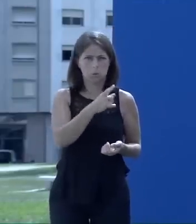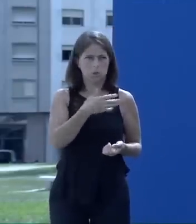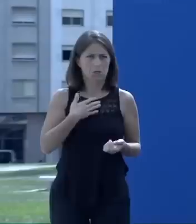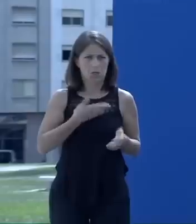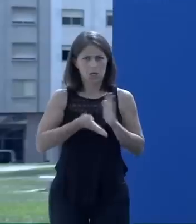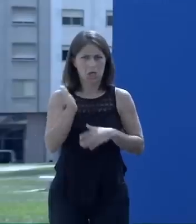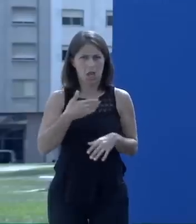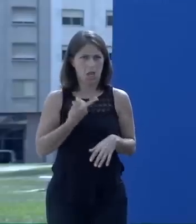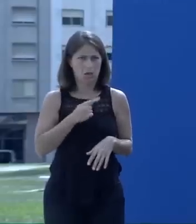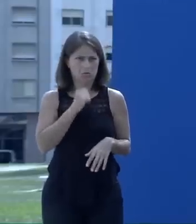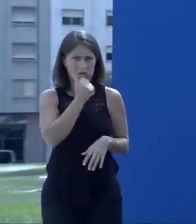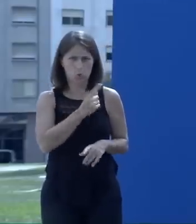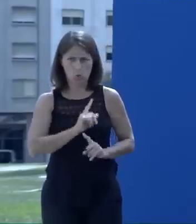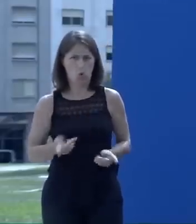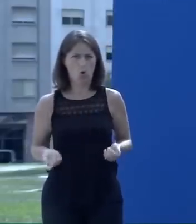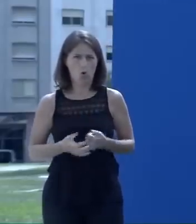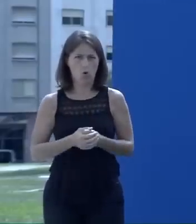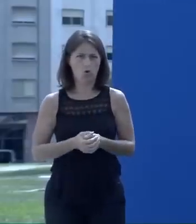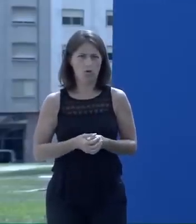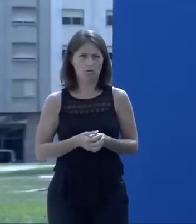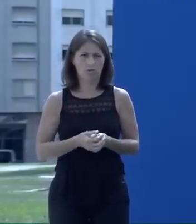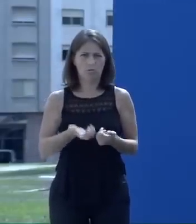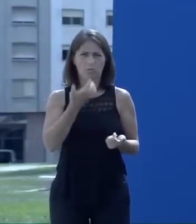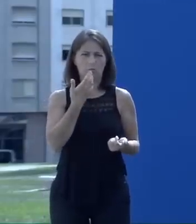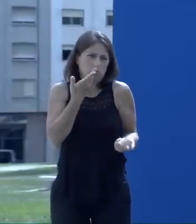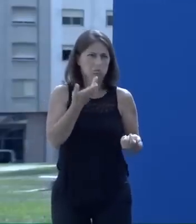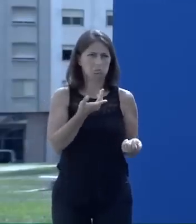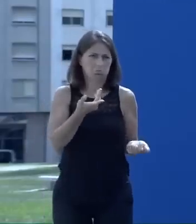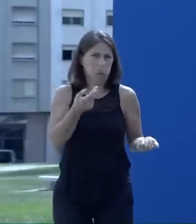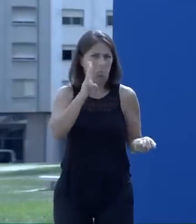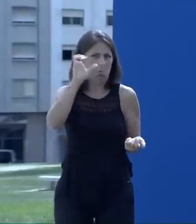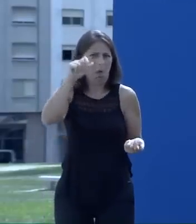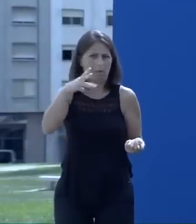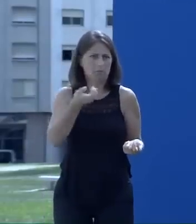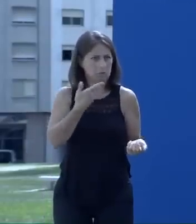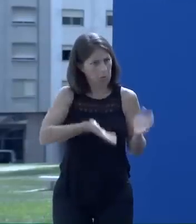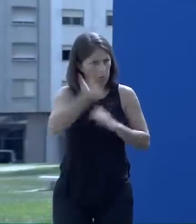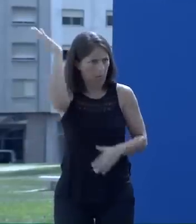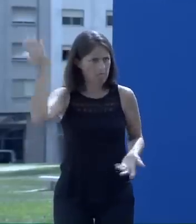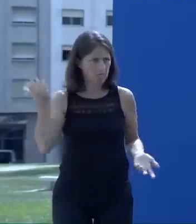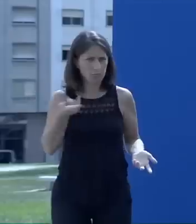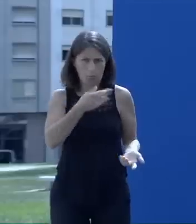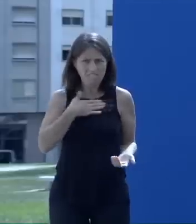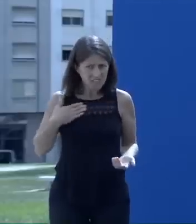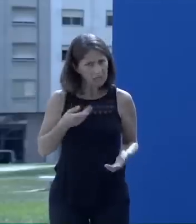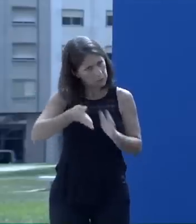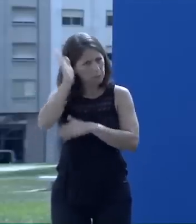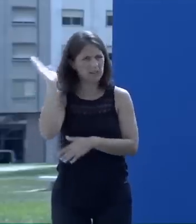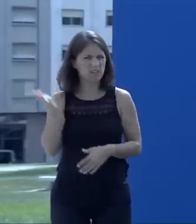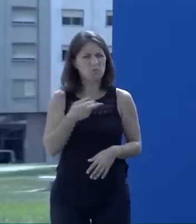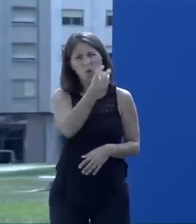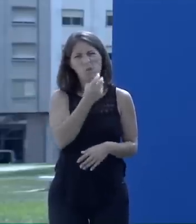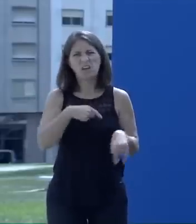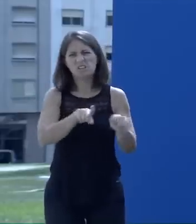nada. Se quería ir a Madrid, isto non é o caso a Pemex. Pois vaite, se te queres ir, vaite, pero non veñas